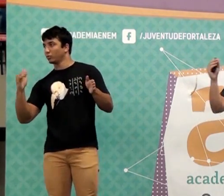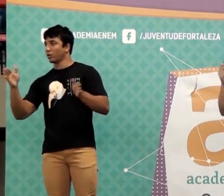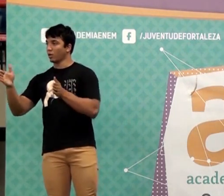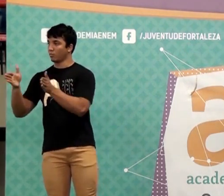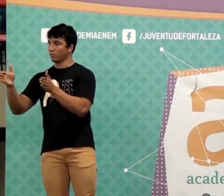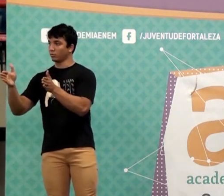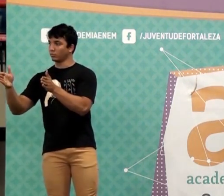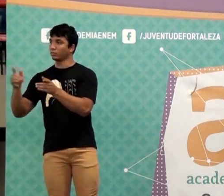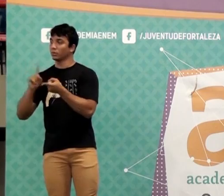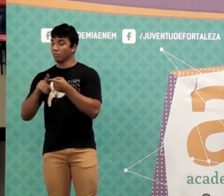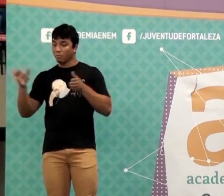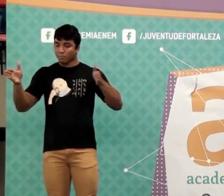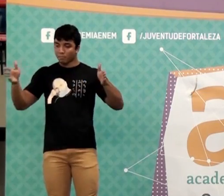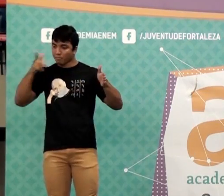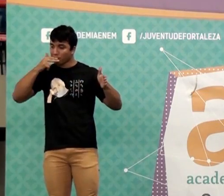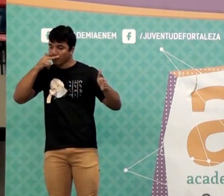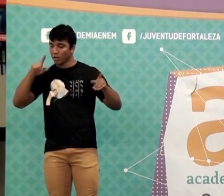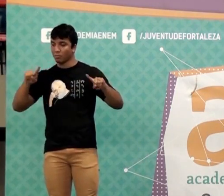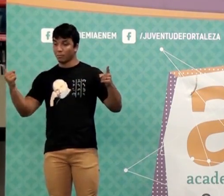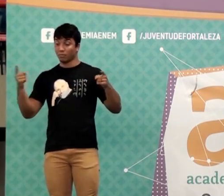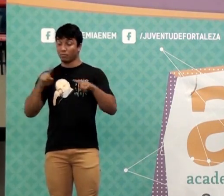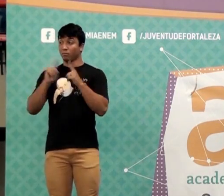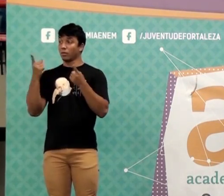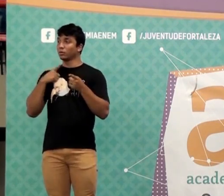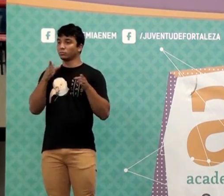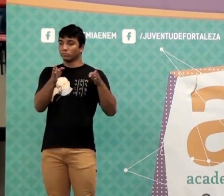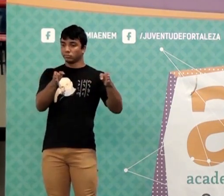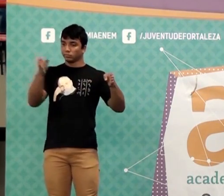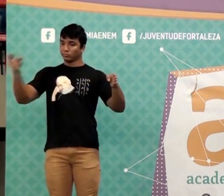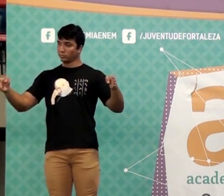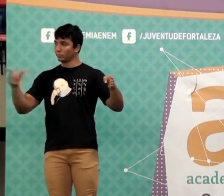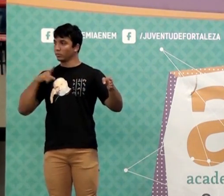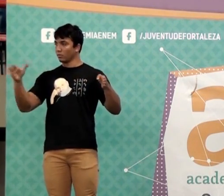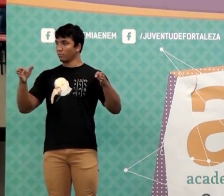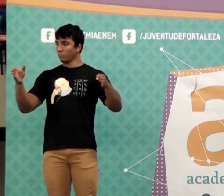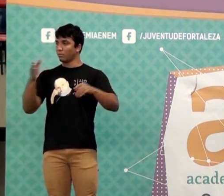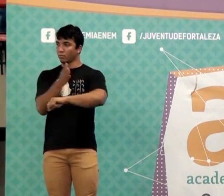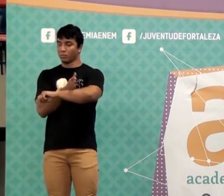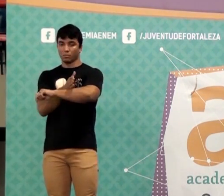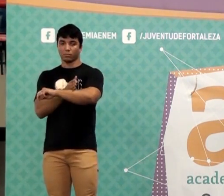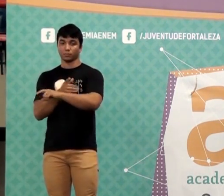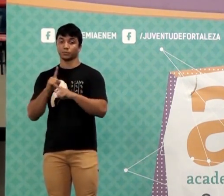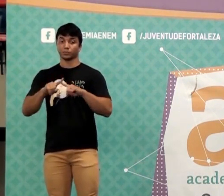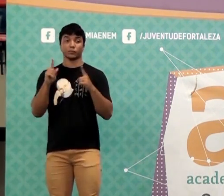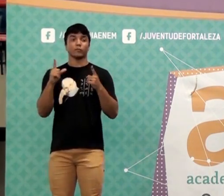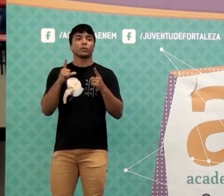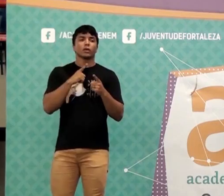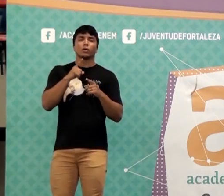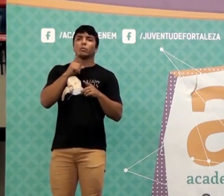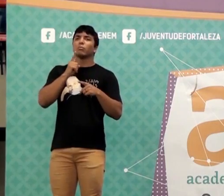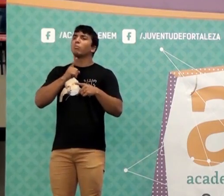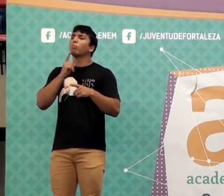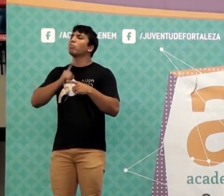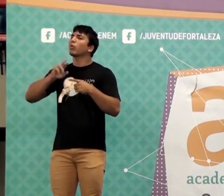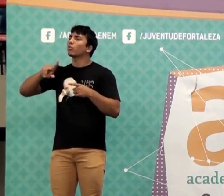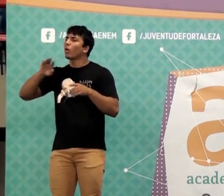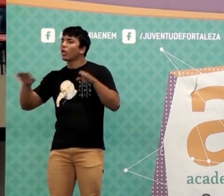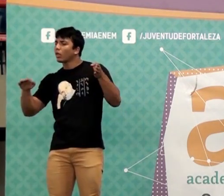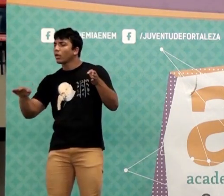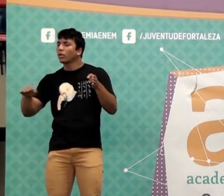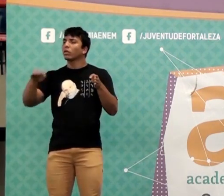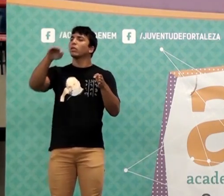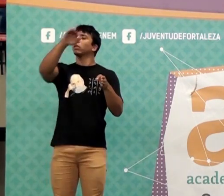Idade Média. Beleza? Da Alta para Baixa. Professor, por que é da Alta para Baixa e não de Baixa Idade Média